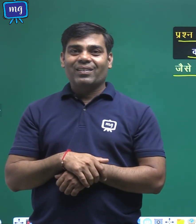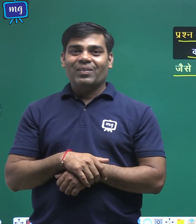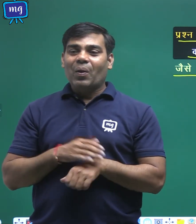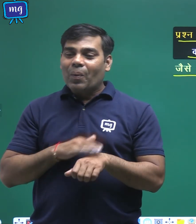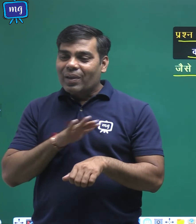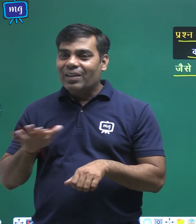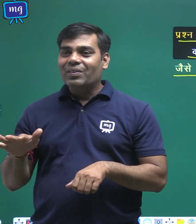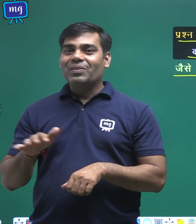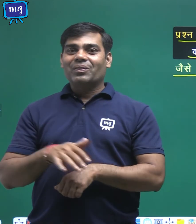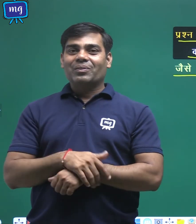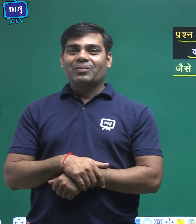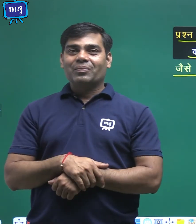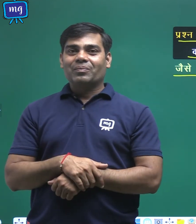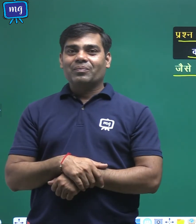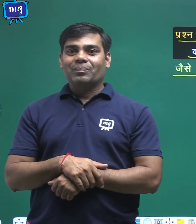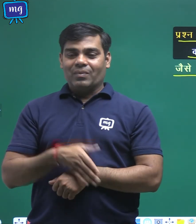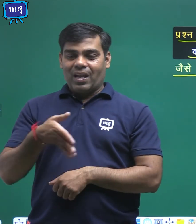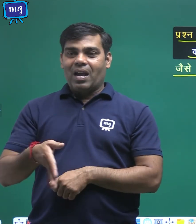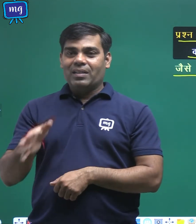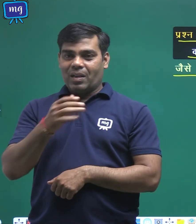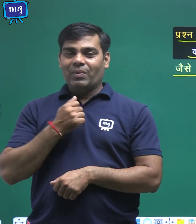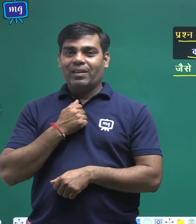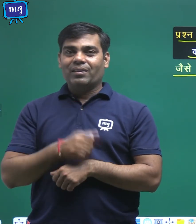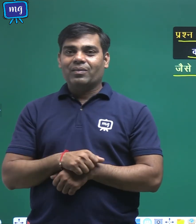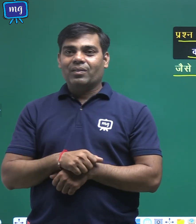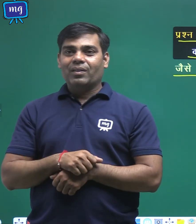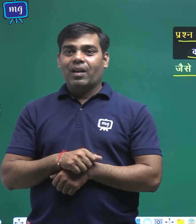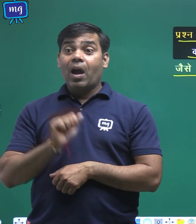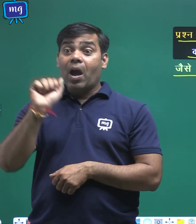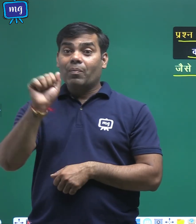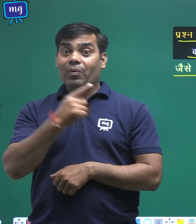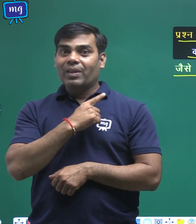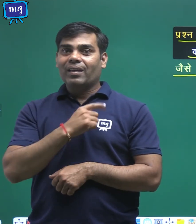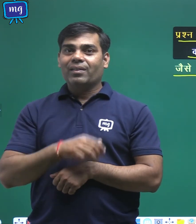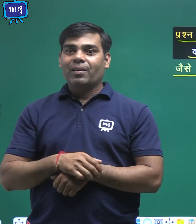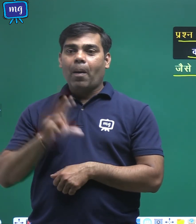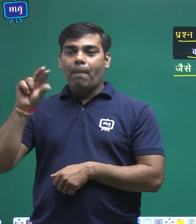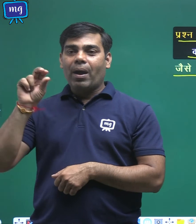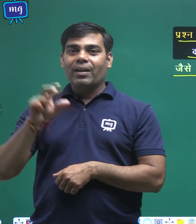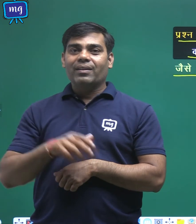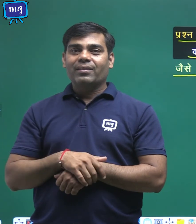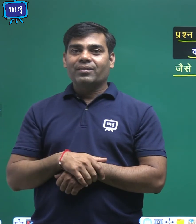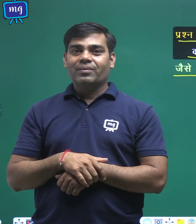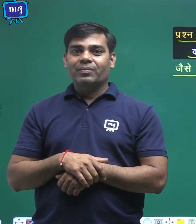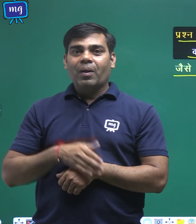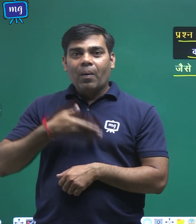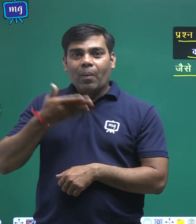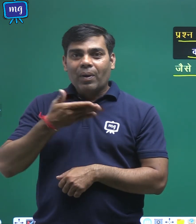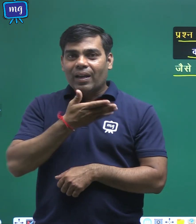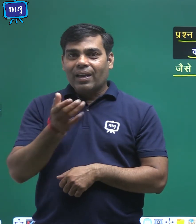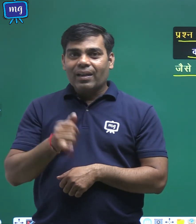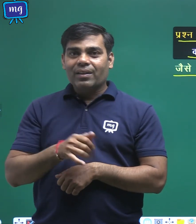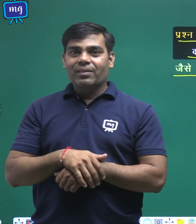प्यारे बच्चों, आज हमने आपको ये पाठ पढ़ाया है।